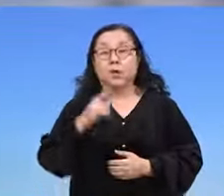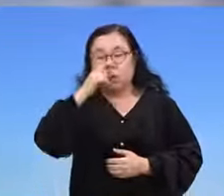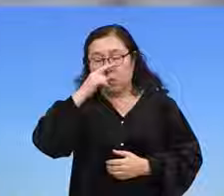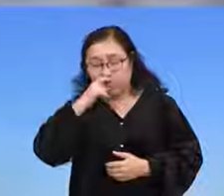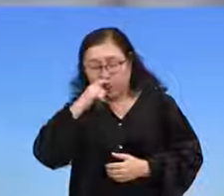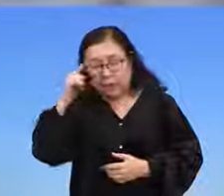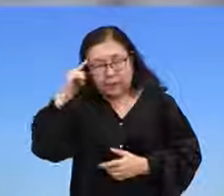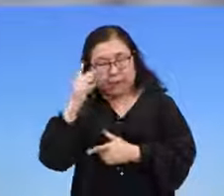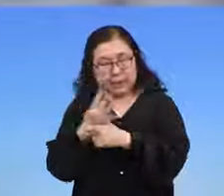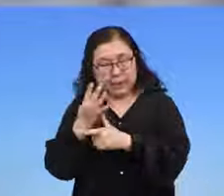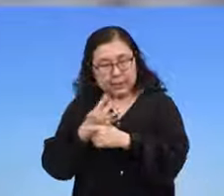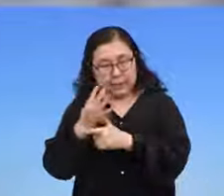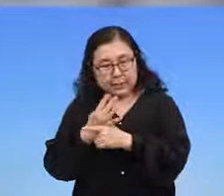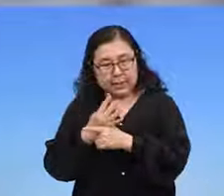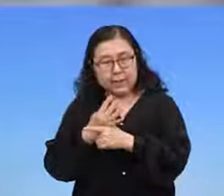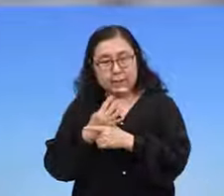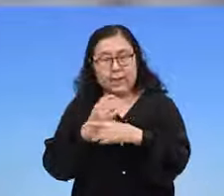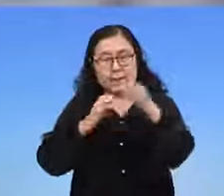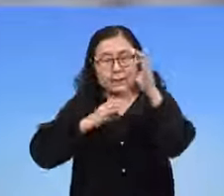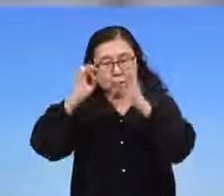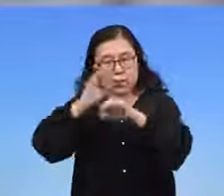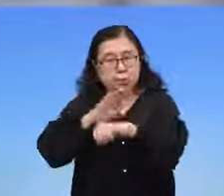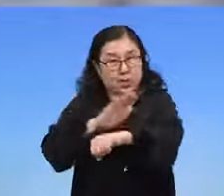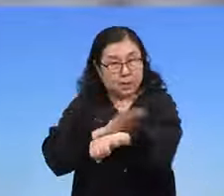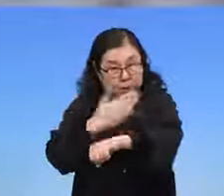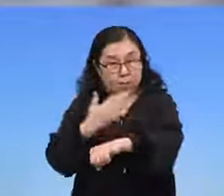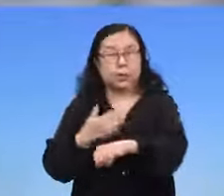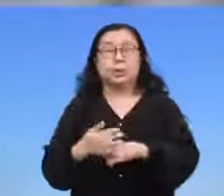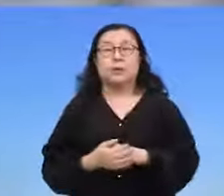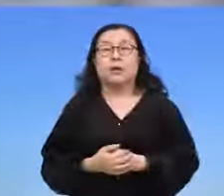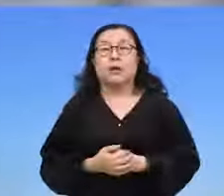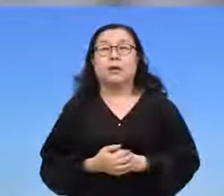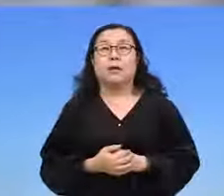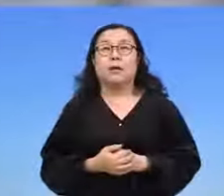이게 동방에서 온 박사들이 저지른 실수와 잘못인데요,